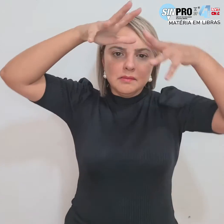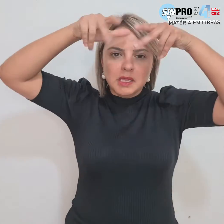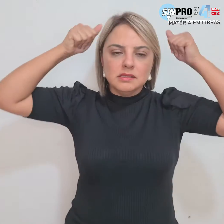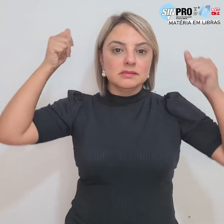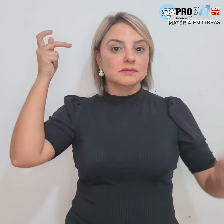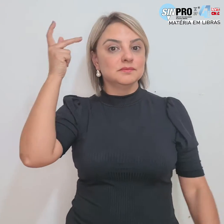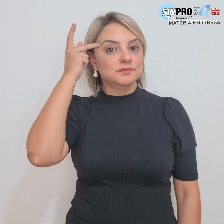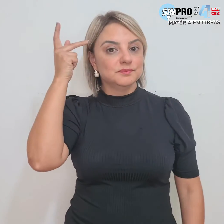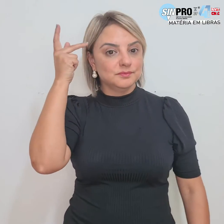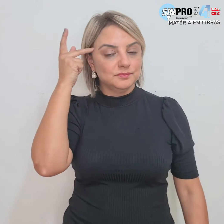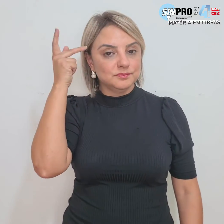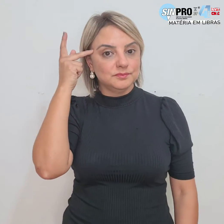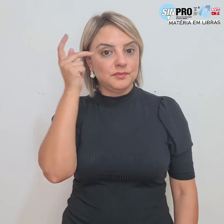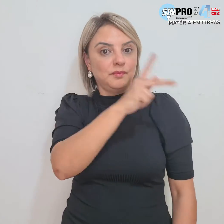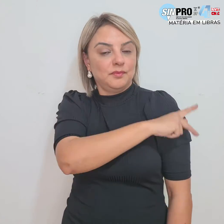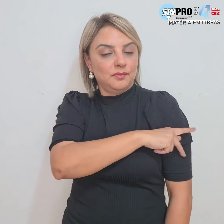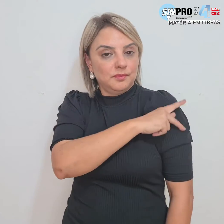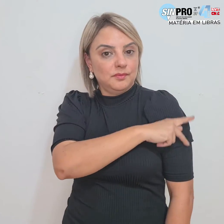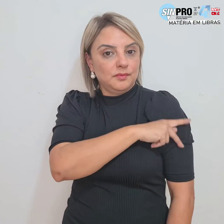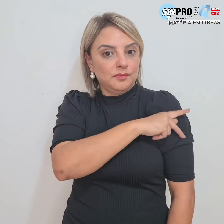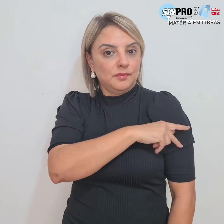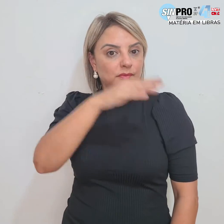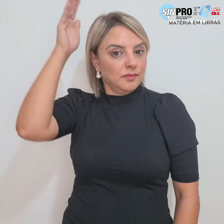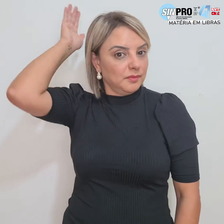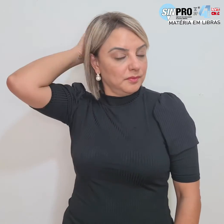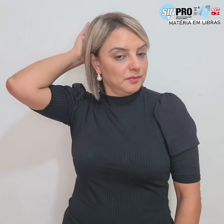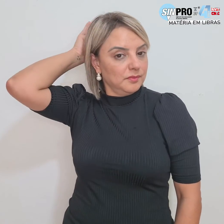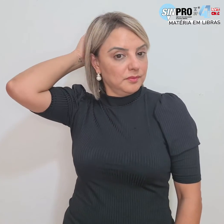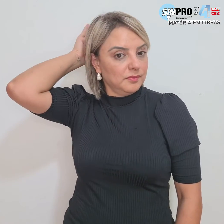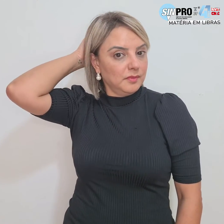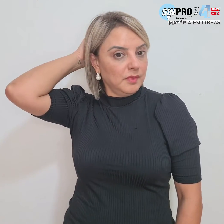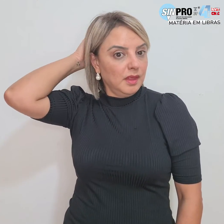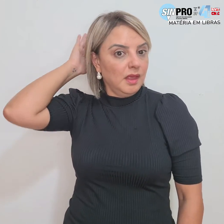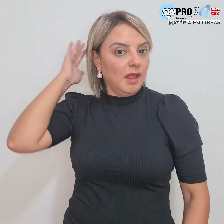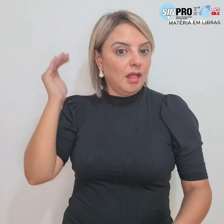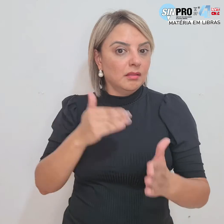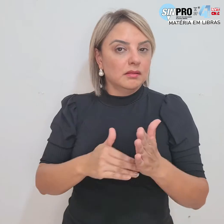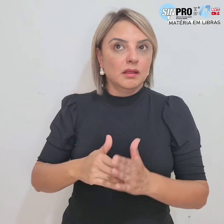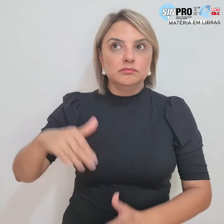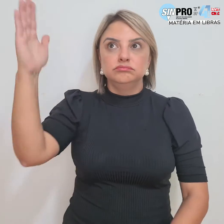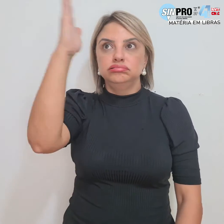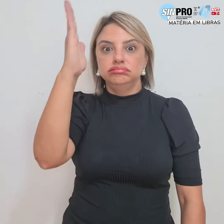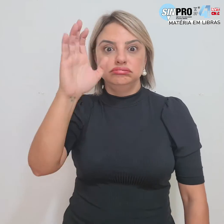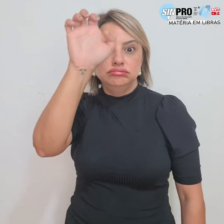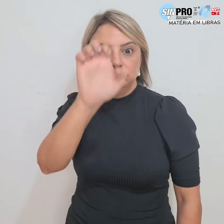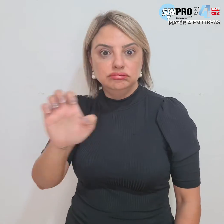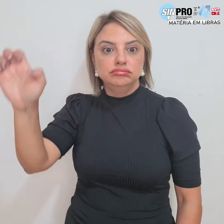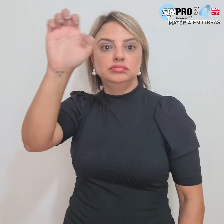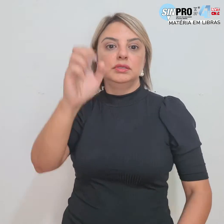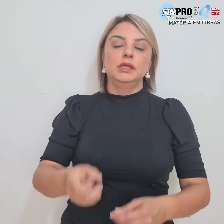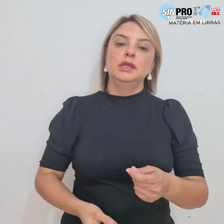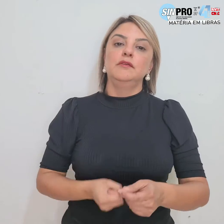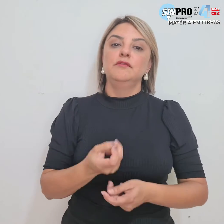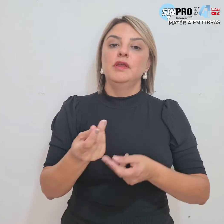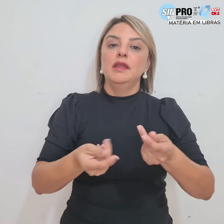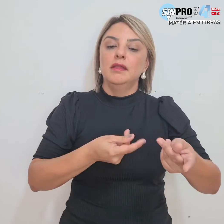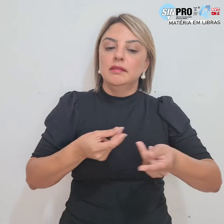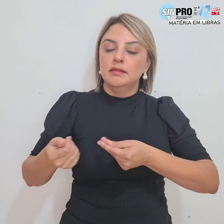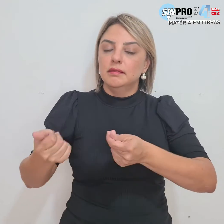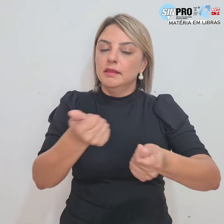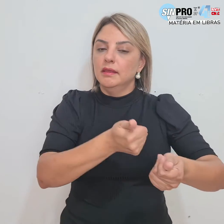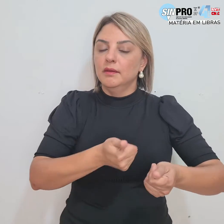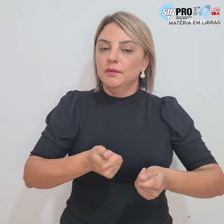Amazonas, São Paulo, Piauí, Pará e em praticamente todos os estados que